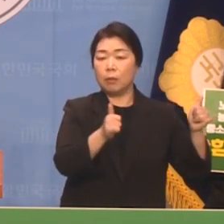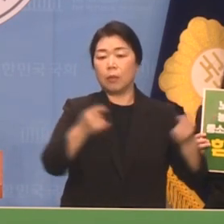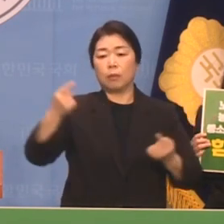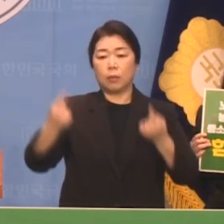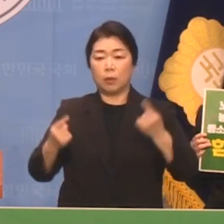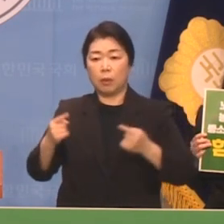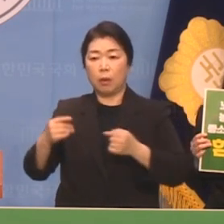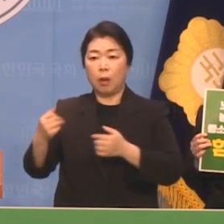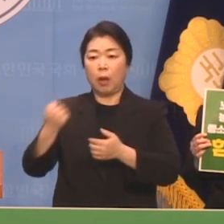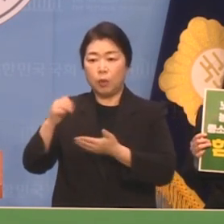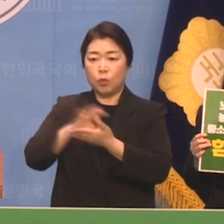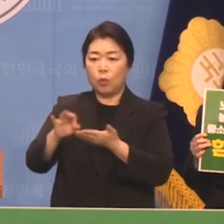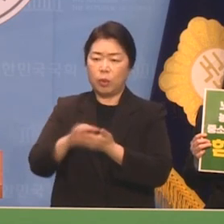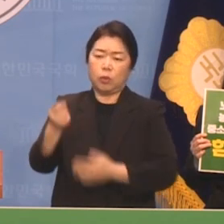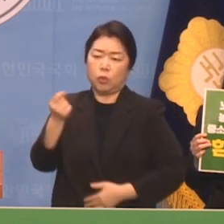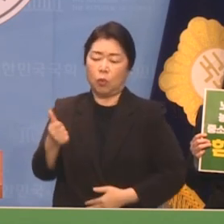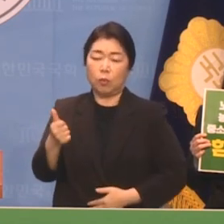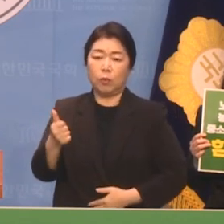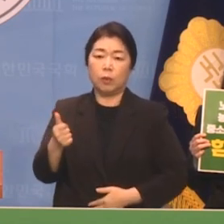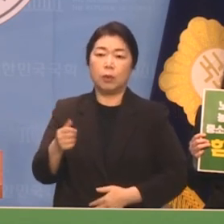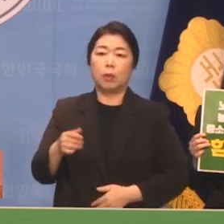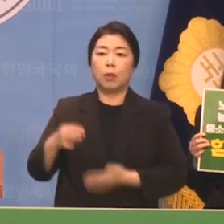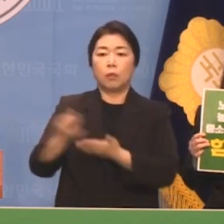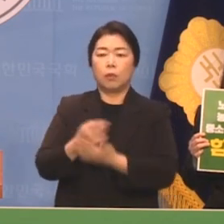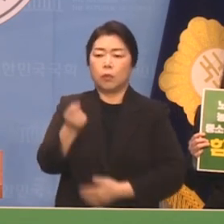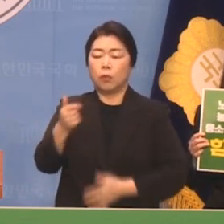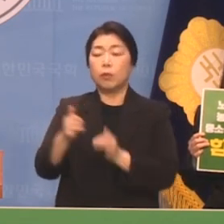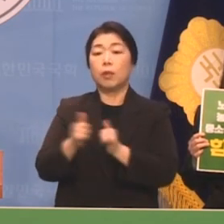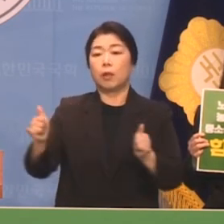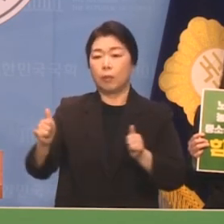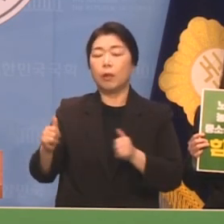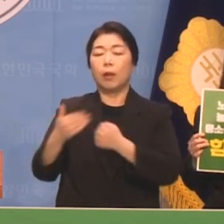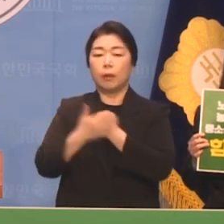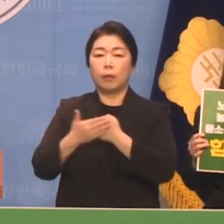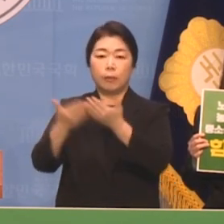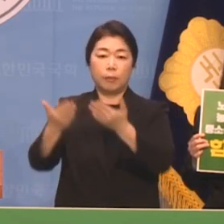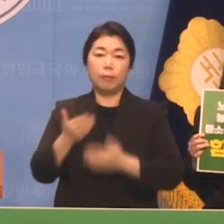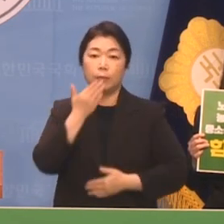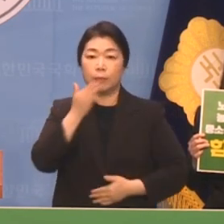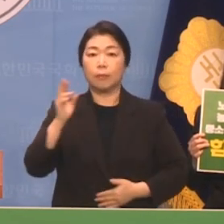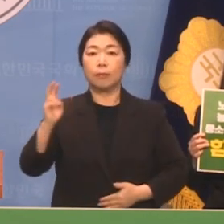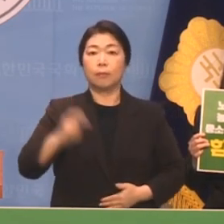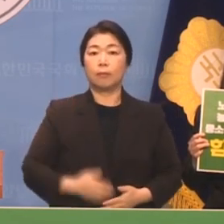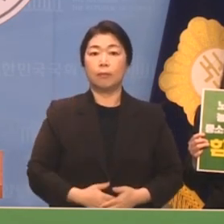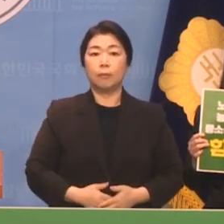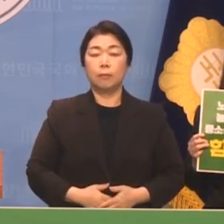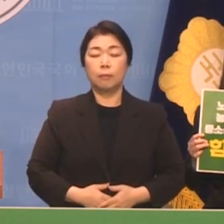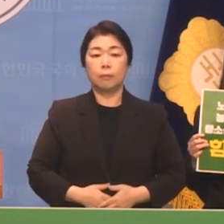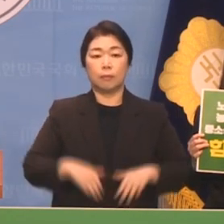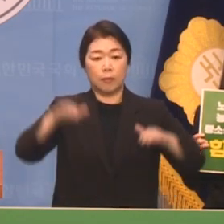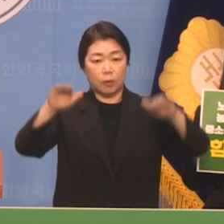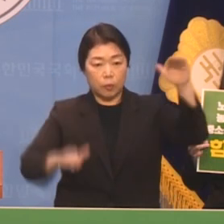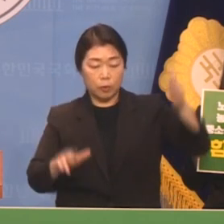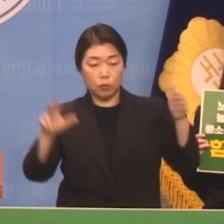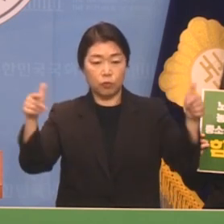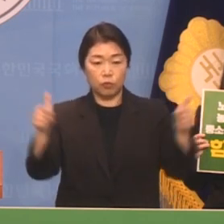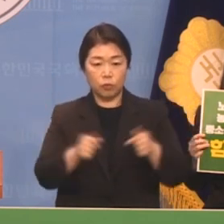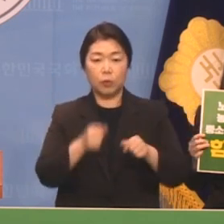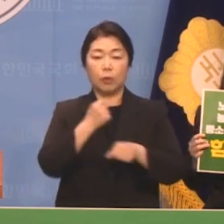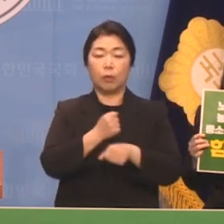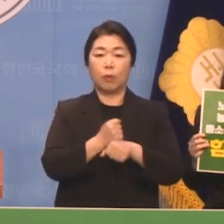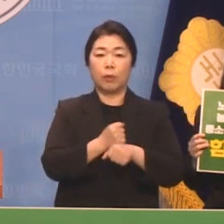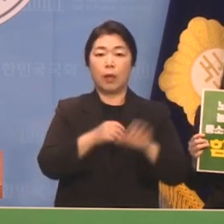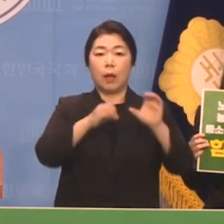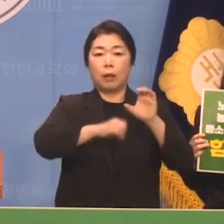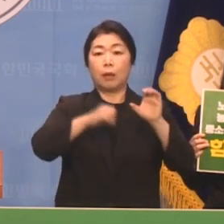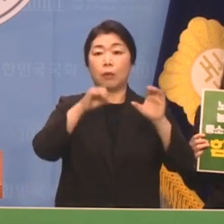소비가 적은 저소득층이 상대적으로 더 많은 혜택을 받게 됩니다. 불평등을 줄이고 탄소세 도입의